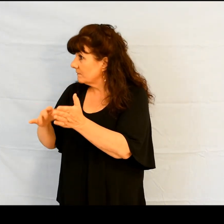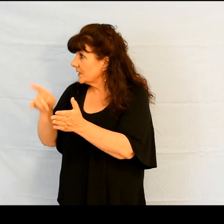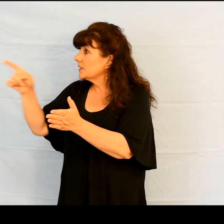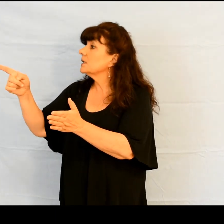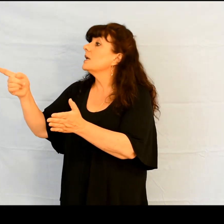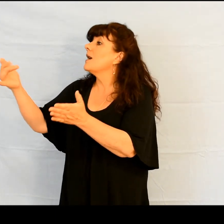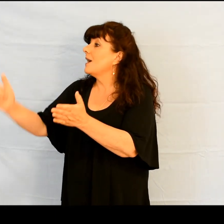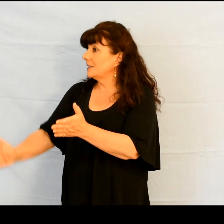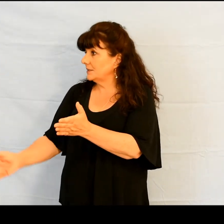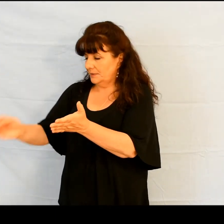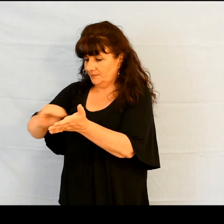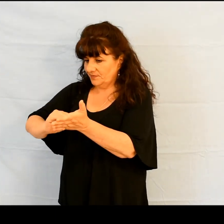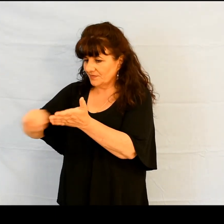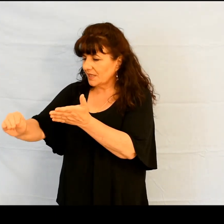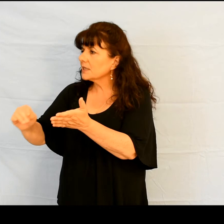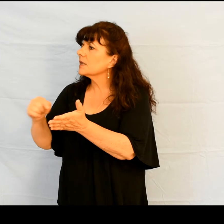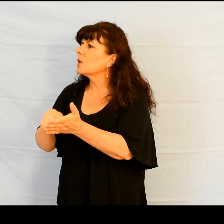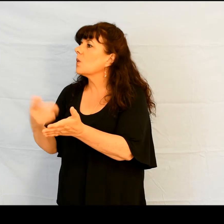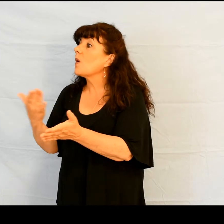Puis il demanda à un autre,